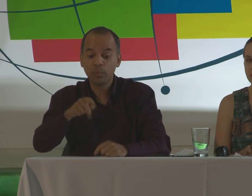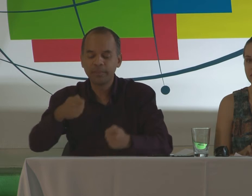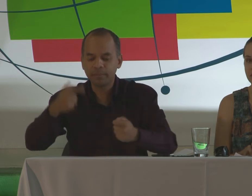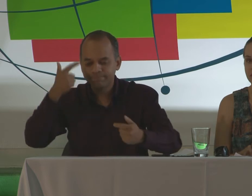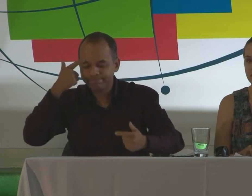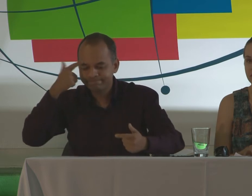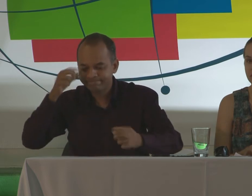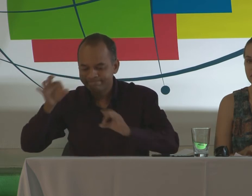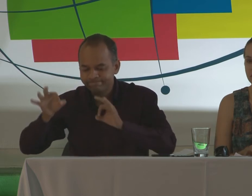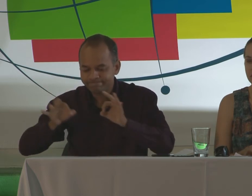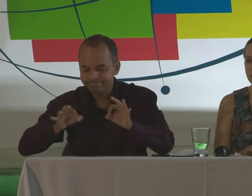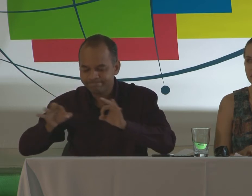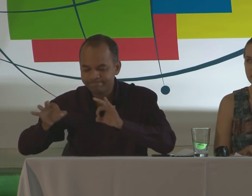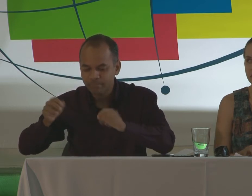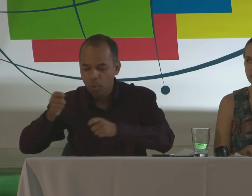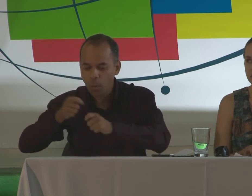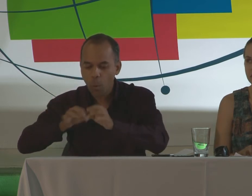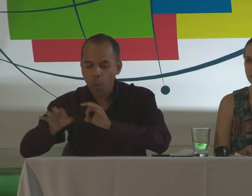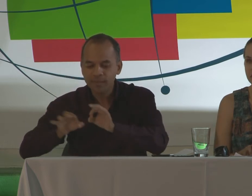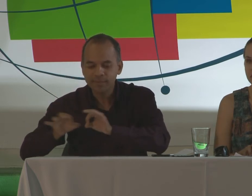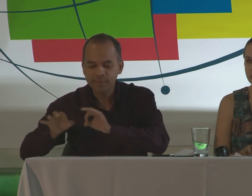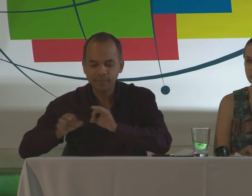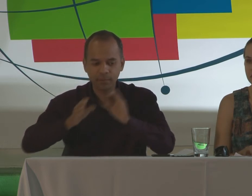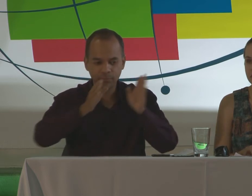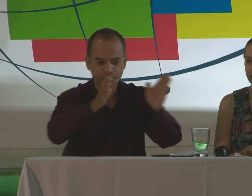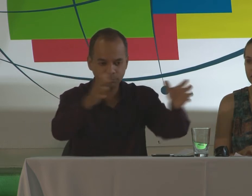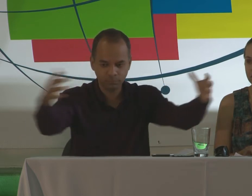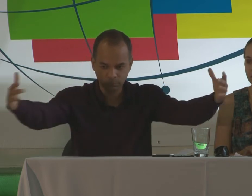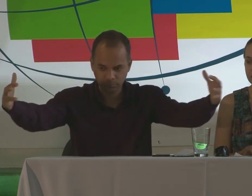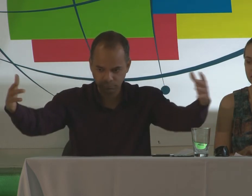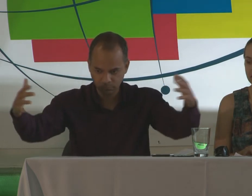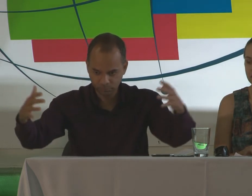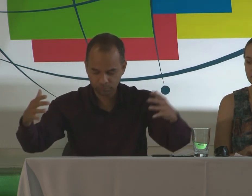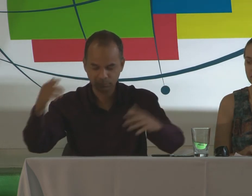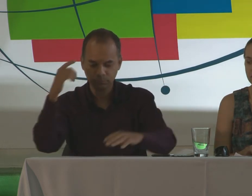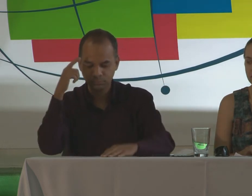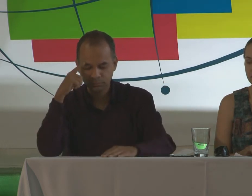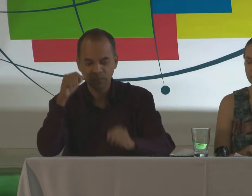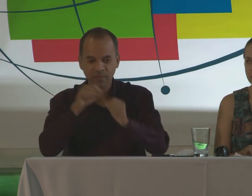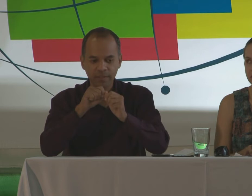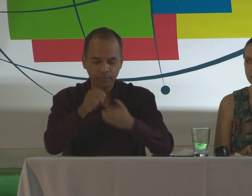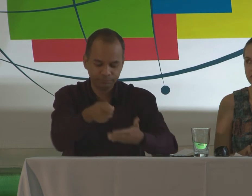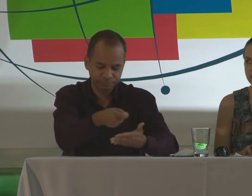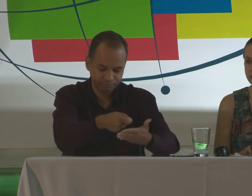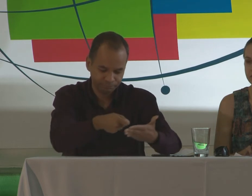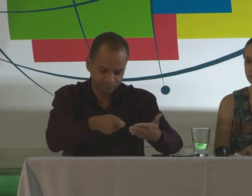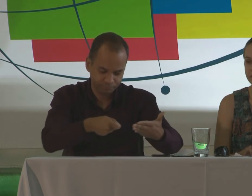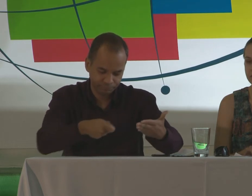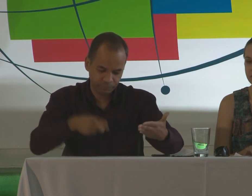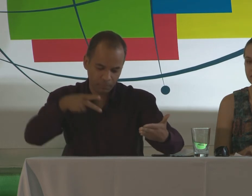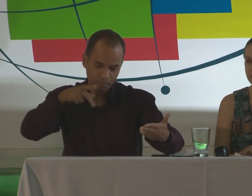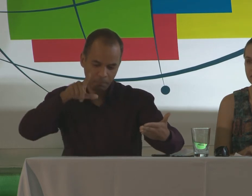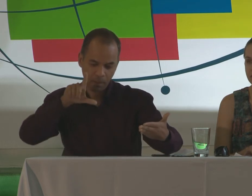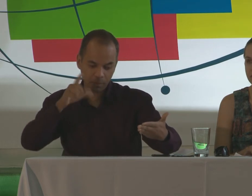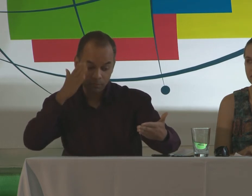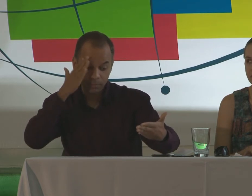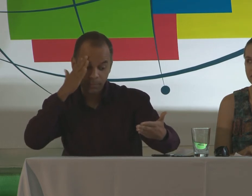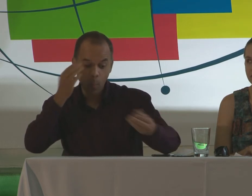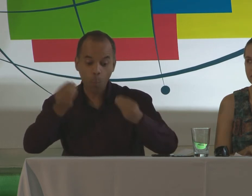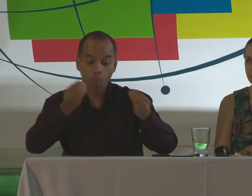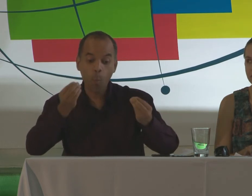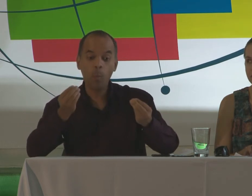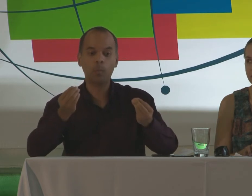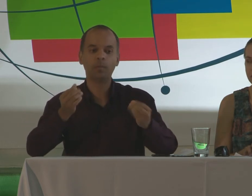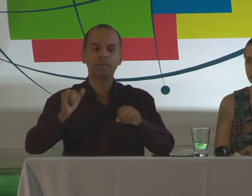cada um deles tem o direito a ser atendido de uma forma específica, isso, trazer isso tudo para mim é complicado. Registrar